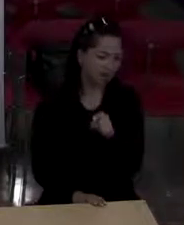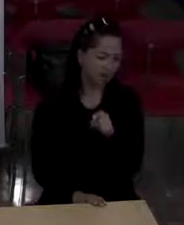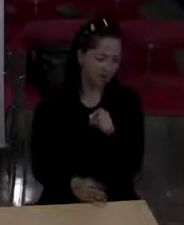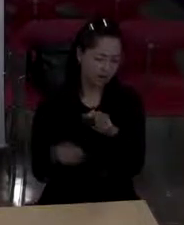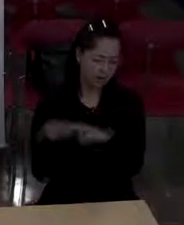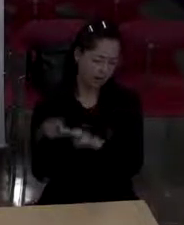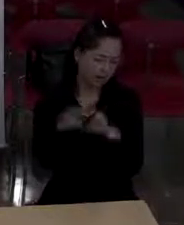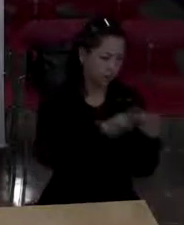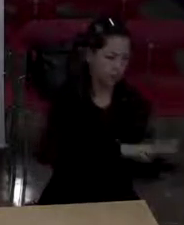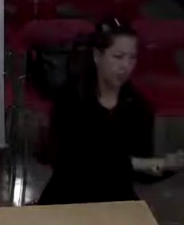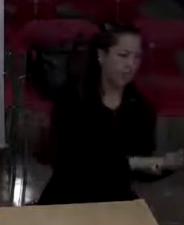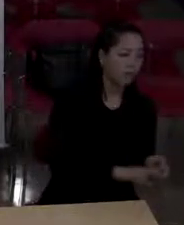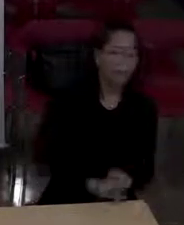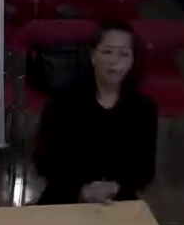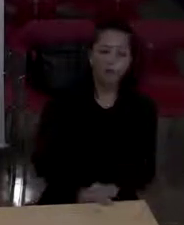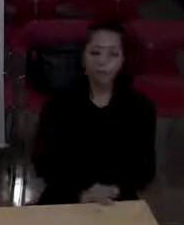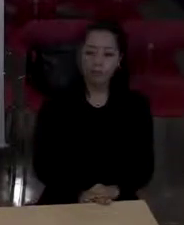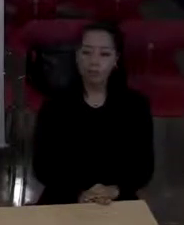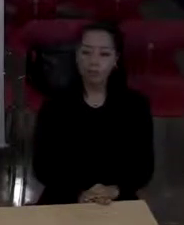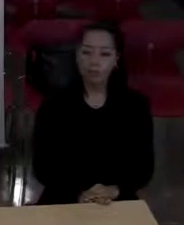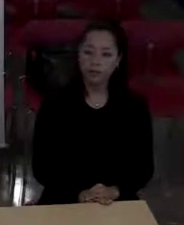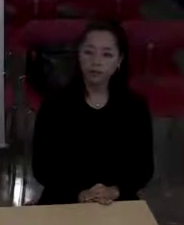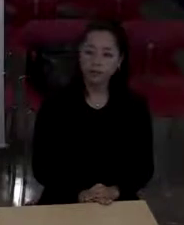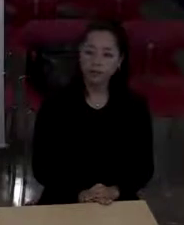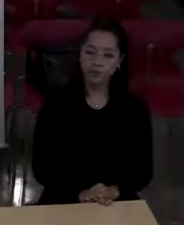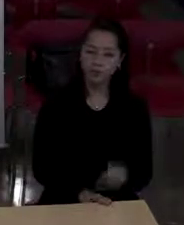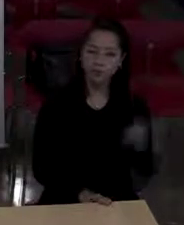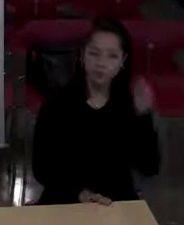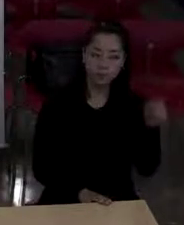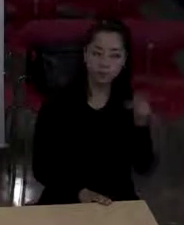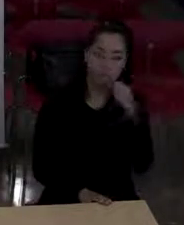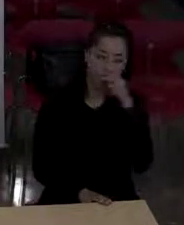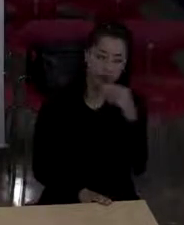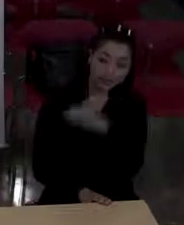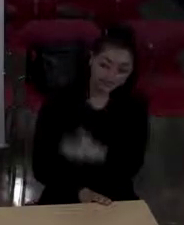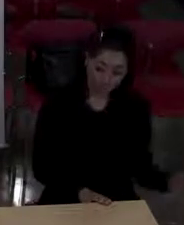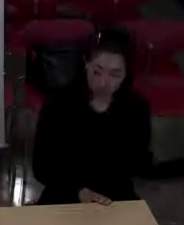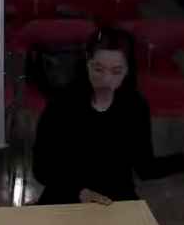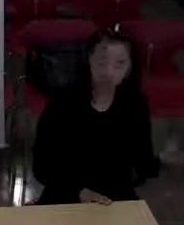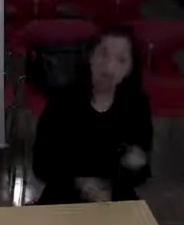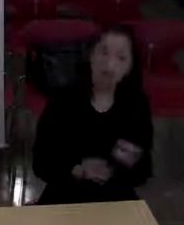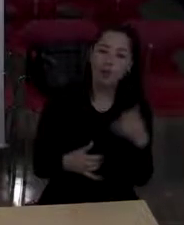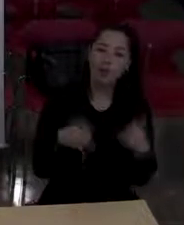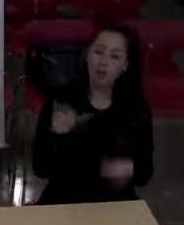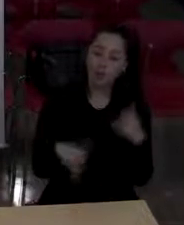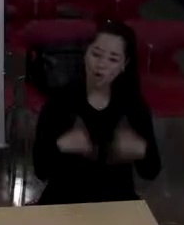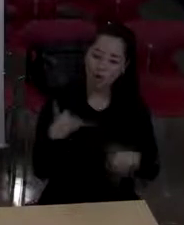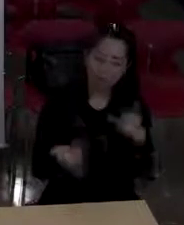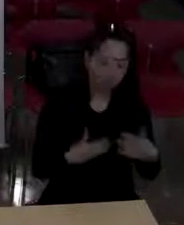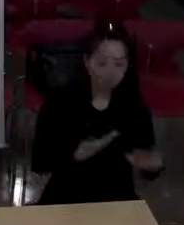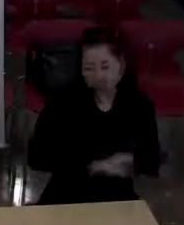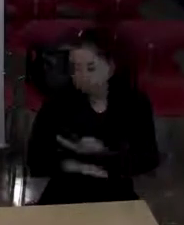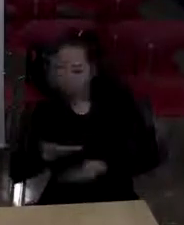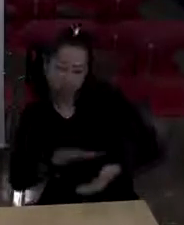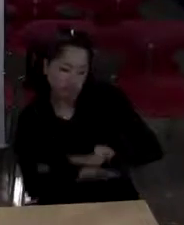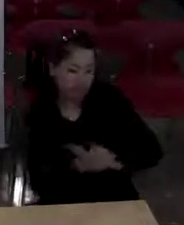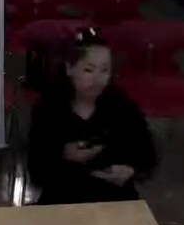por ejemplo, empiezan a utilizar todos los elementos o los juguetes que se les proporciona de una